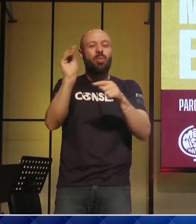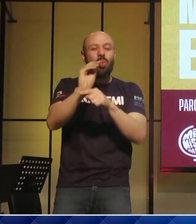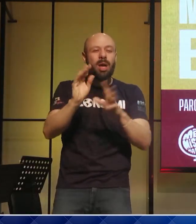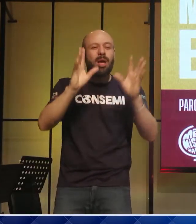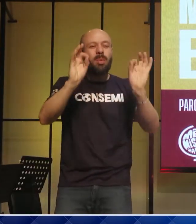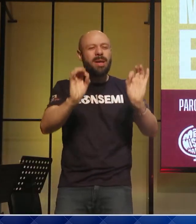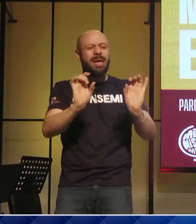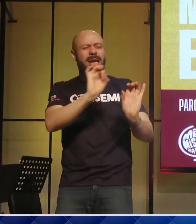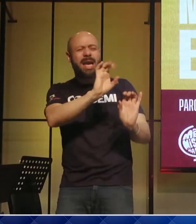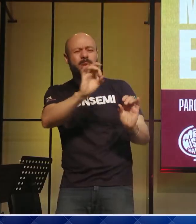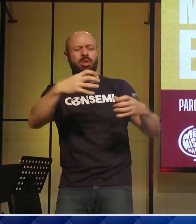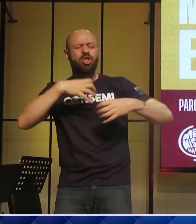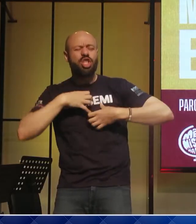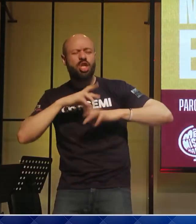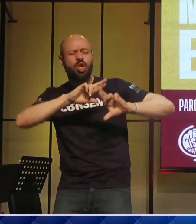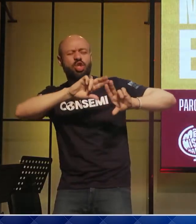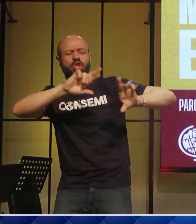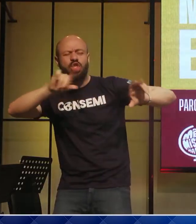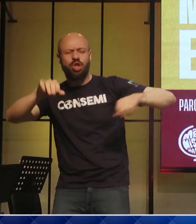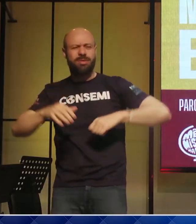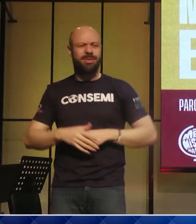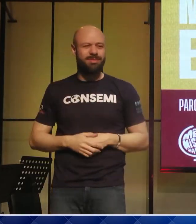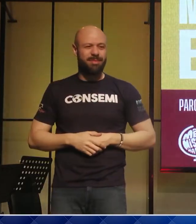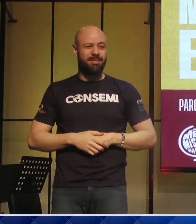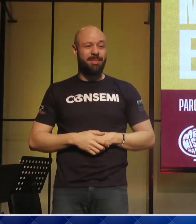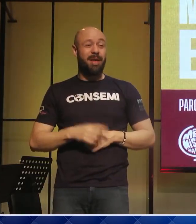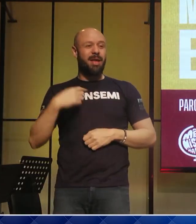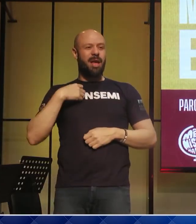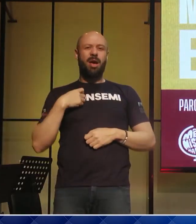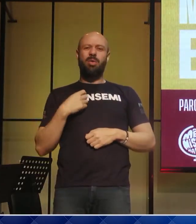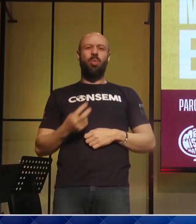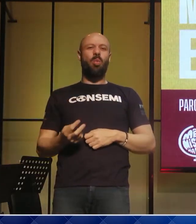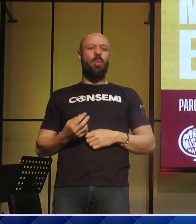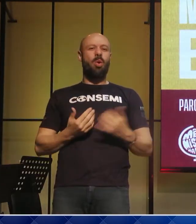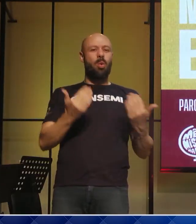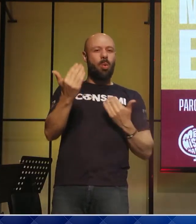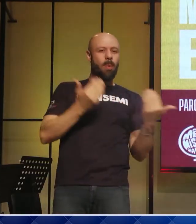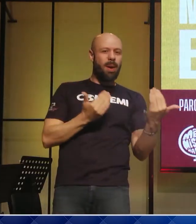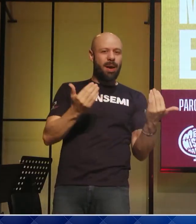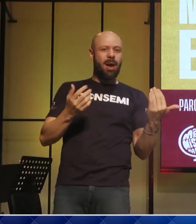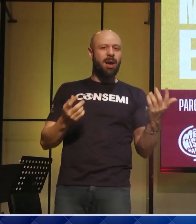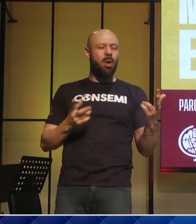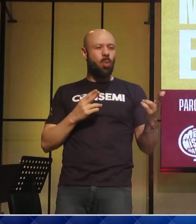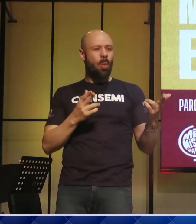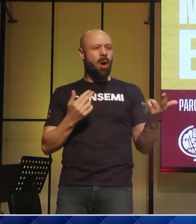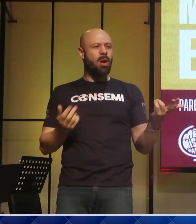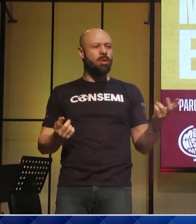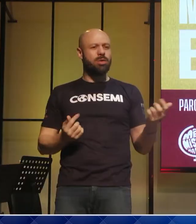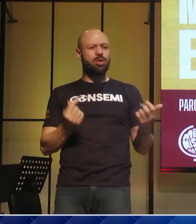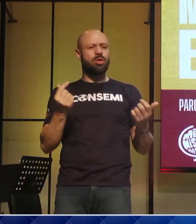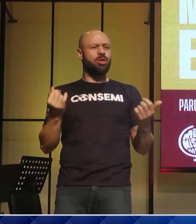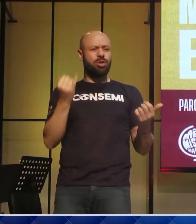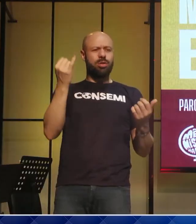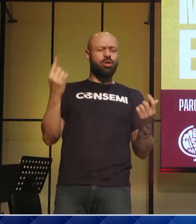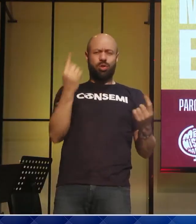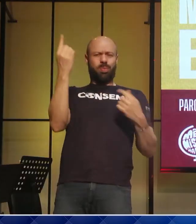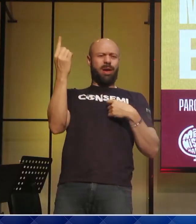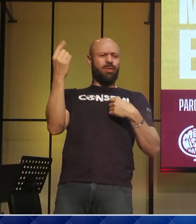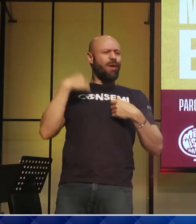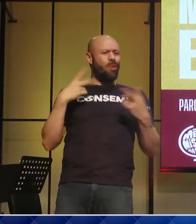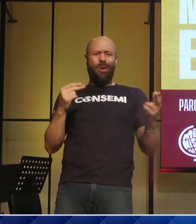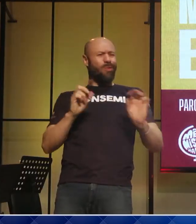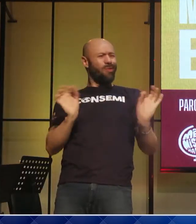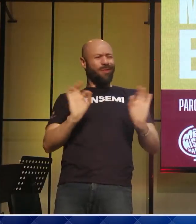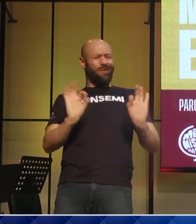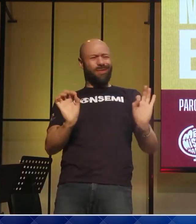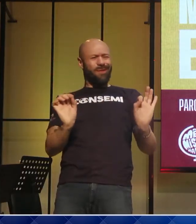de Deus. O dom que Deus deu ao Gilberto não é para a glória dele, nem para a honra dele. É para a glória e